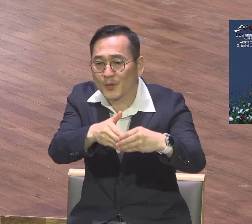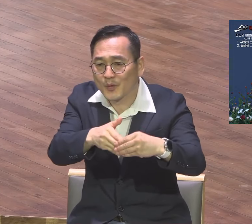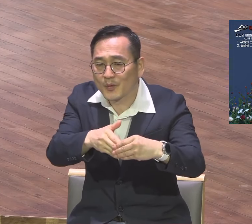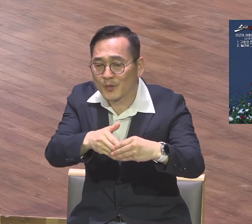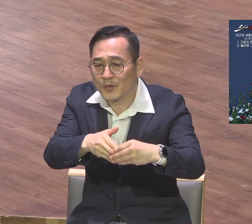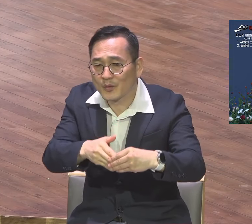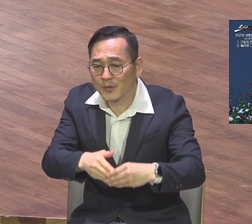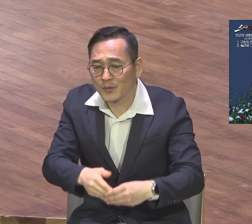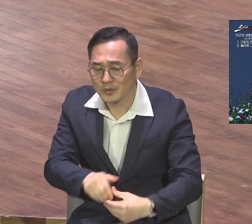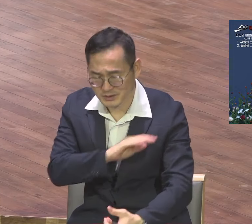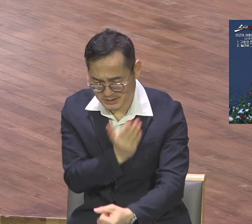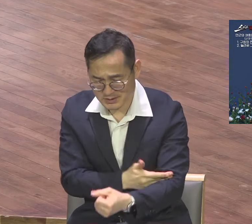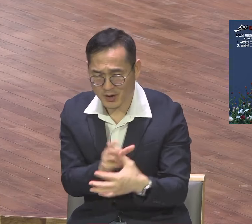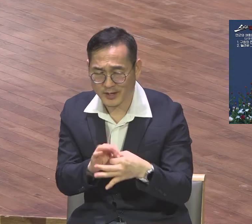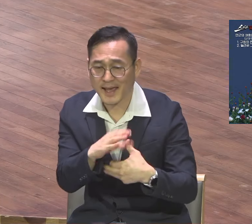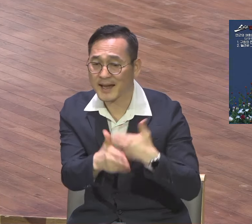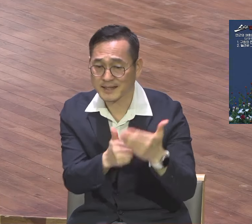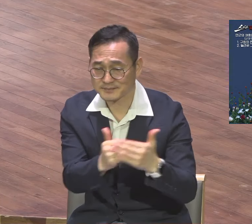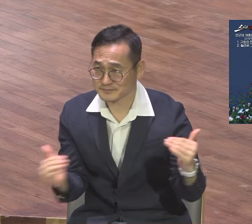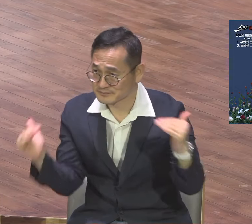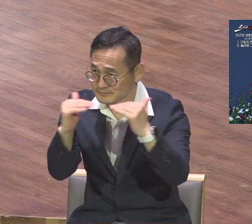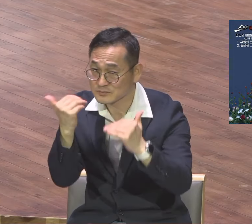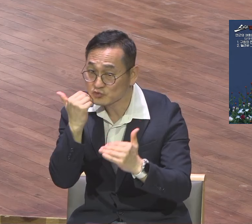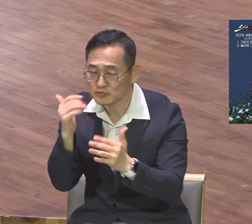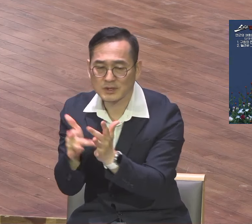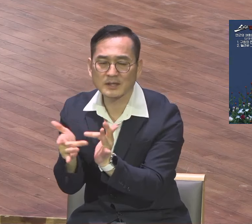하나님, 그분이 예수시다.